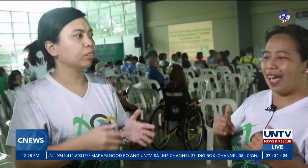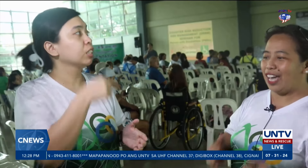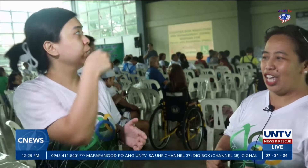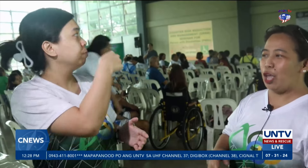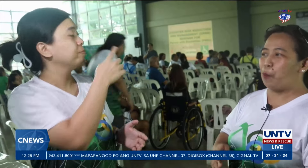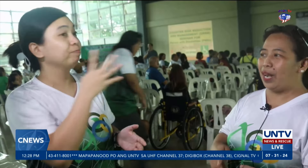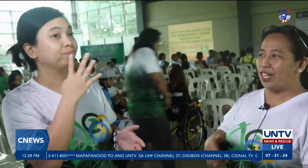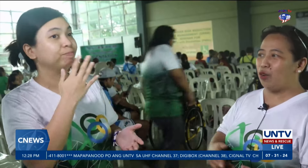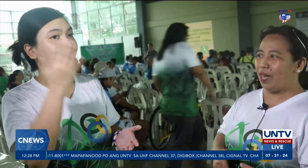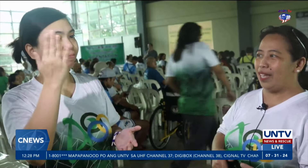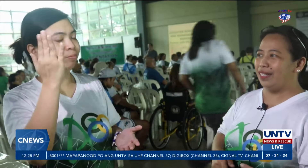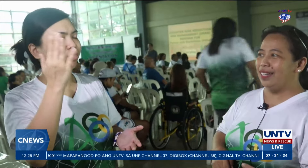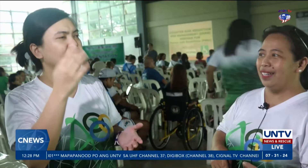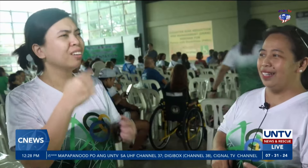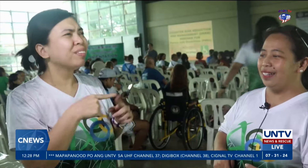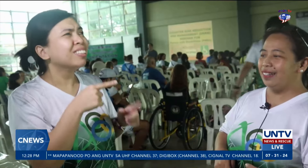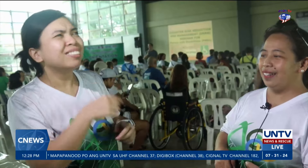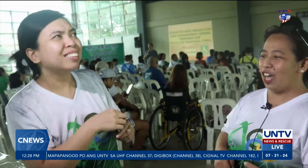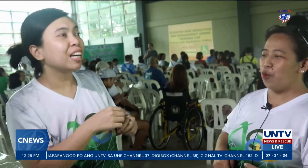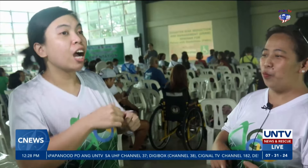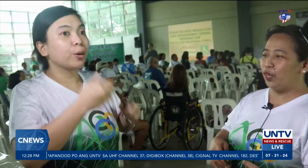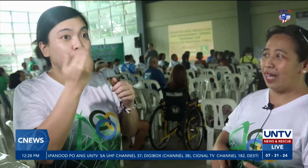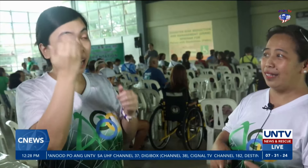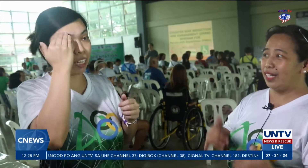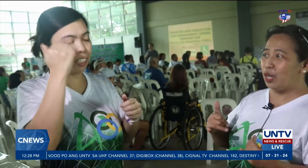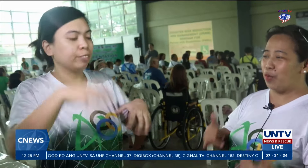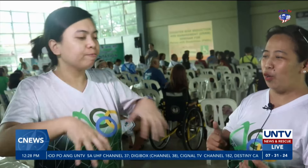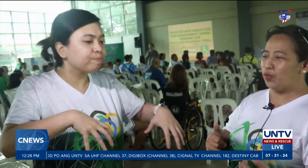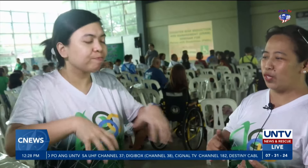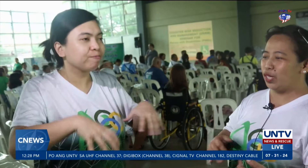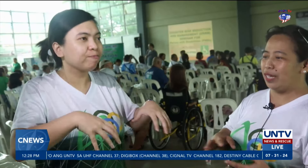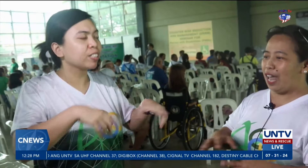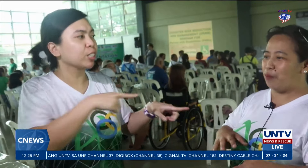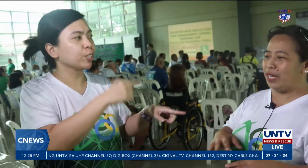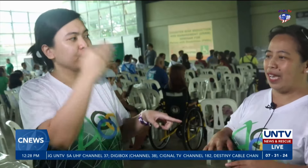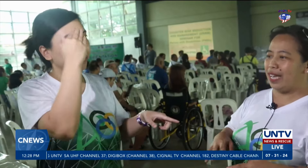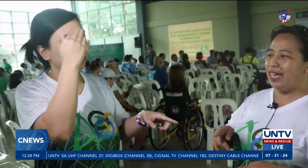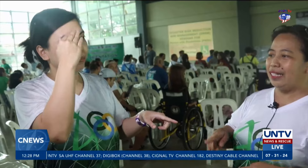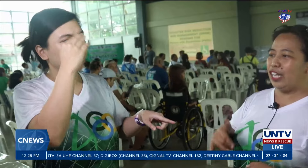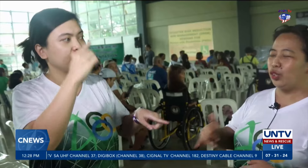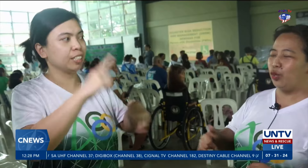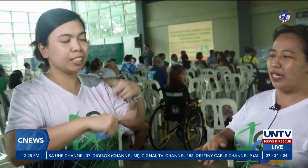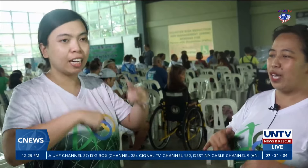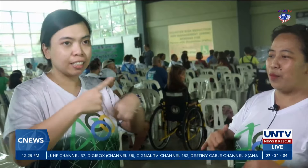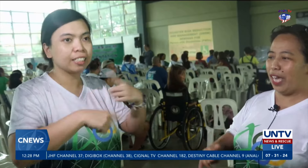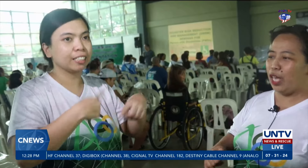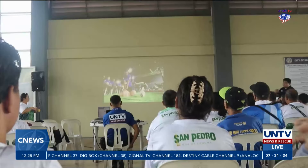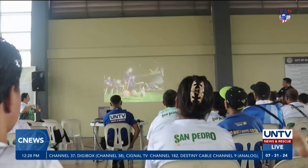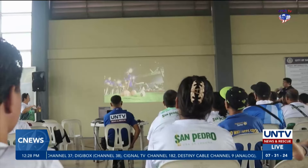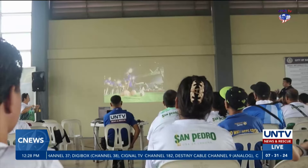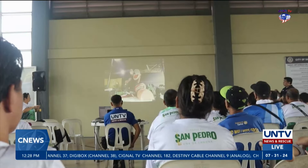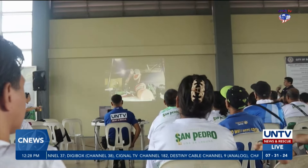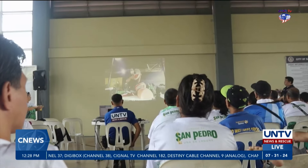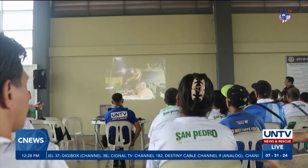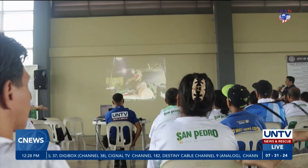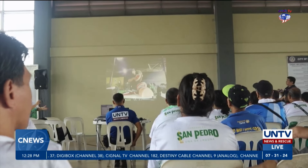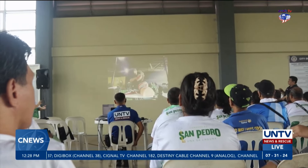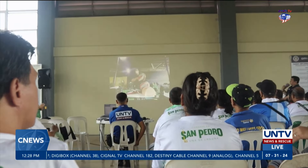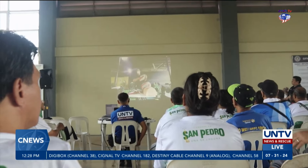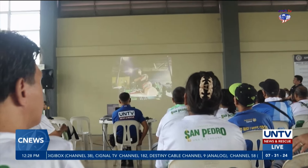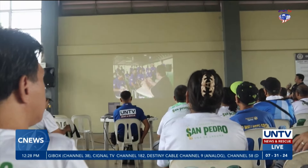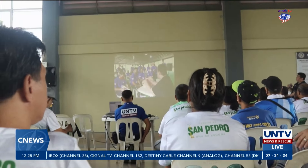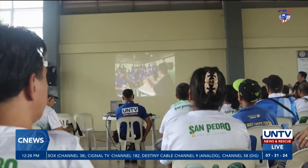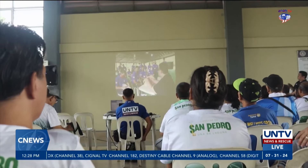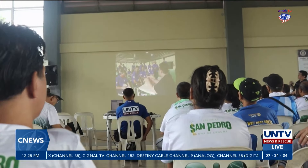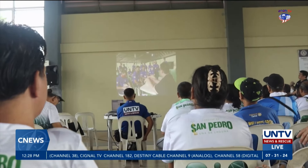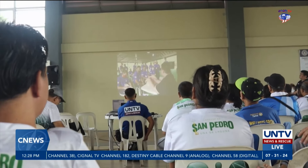self-training na kaya niya palang gawin. Kaya importante na ma-observe na laman niya na yung tulad niya may able na mag-work through